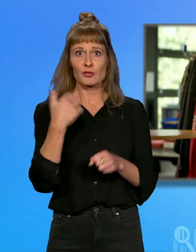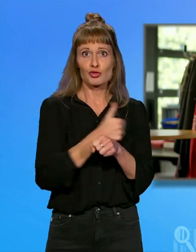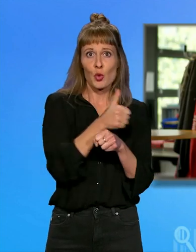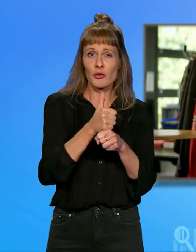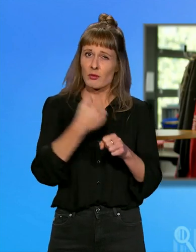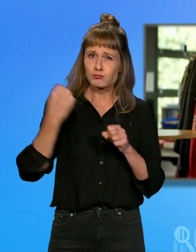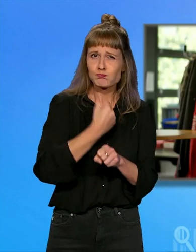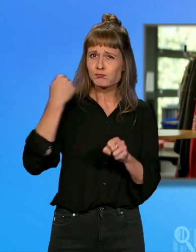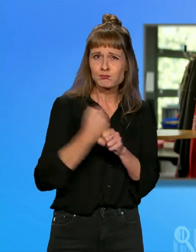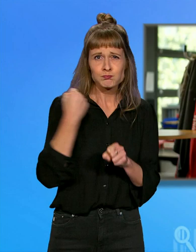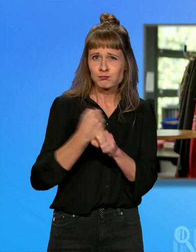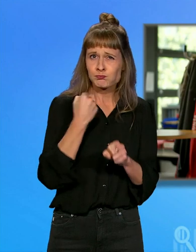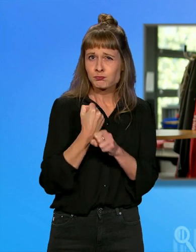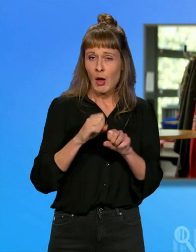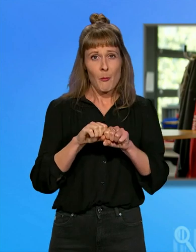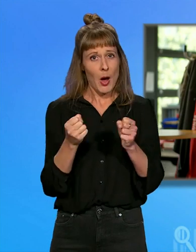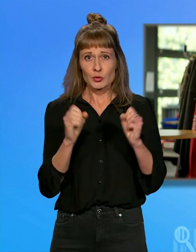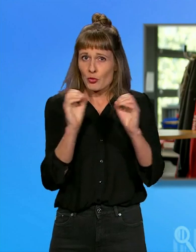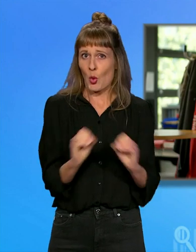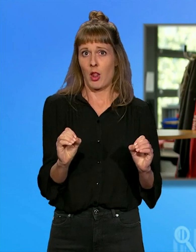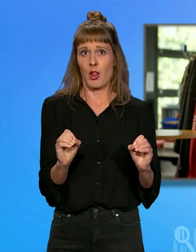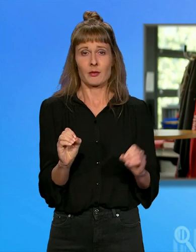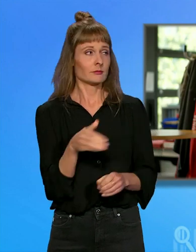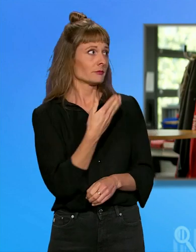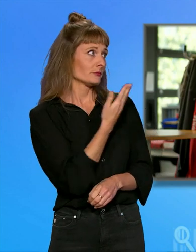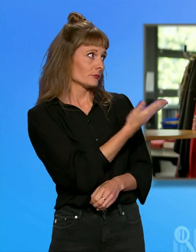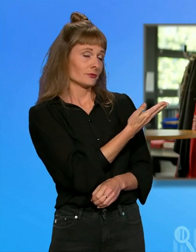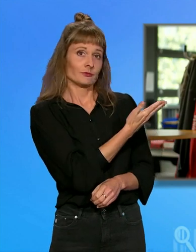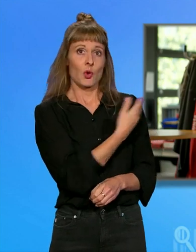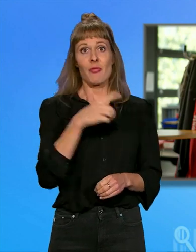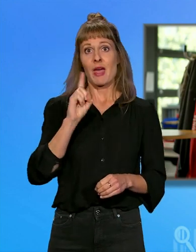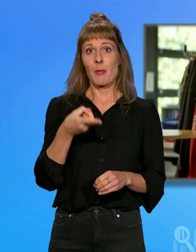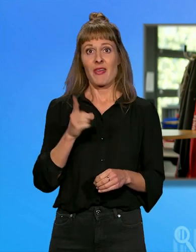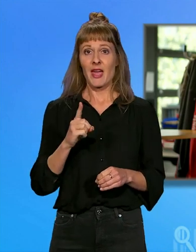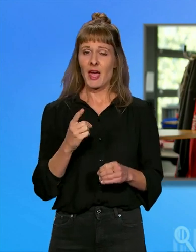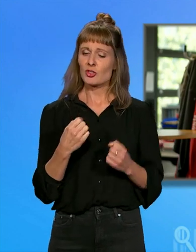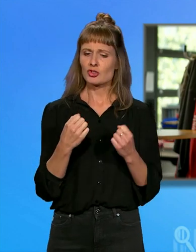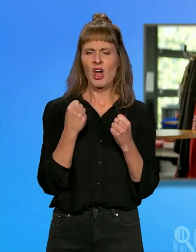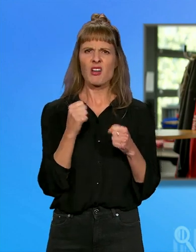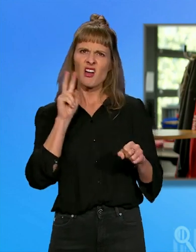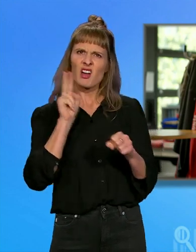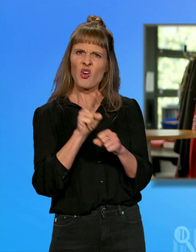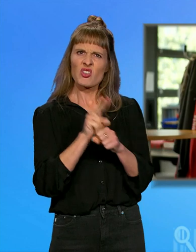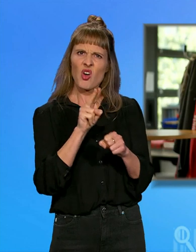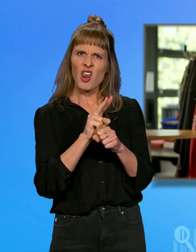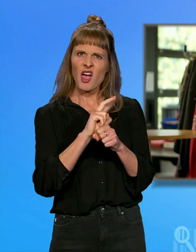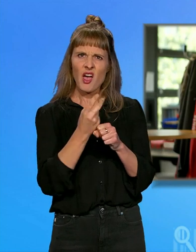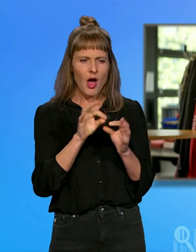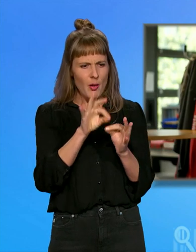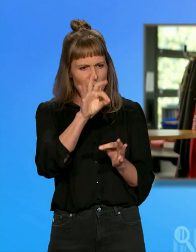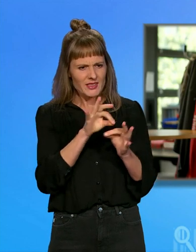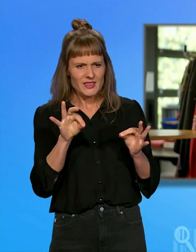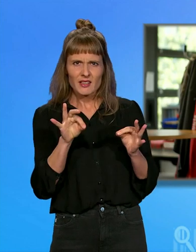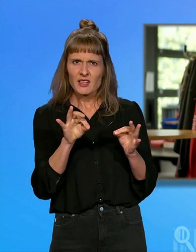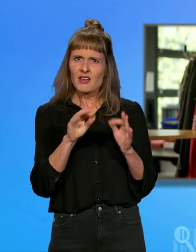ohne Pause. Es ist ein System, wo DPD alles kontrolliert, Profit erwirtschaftet, jeden Zentimeter ausmisst und vorschreibt,